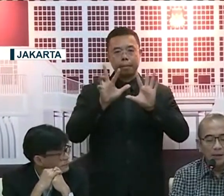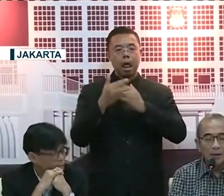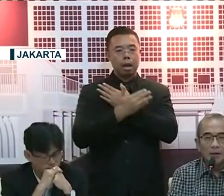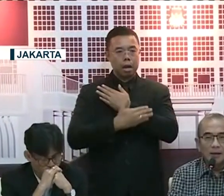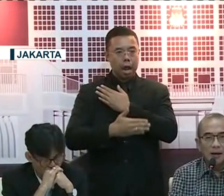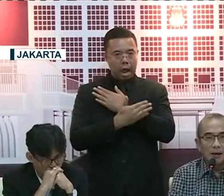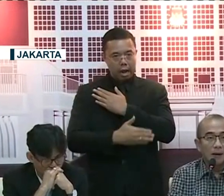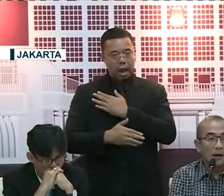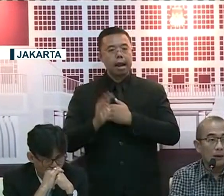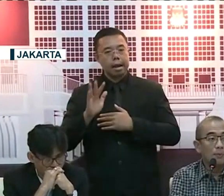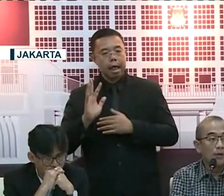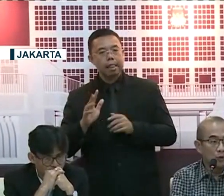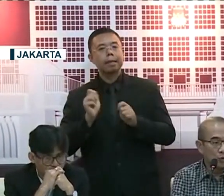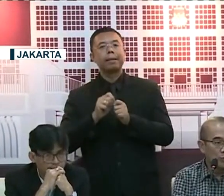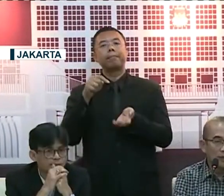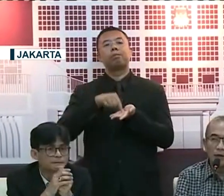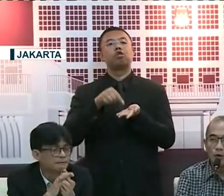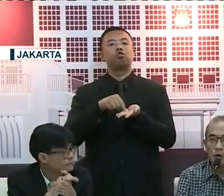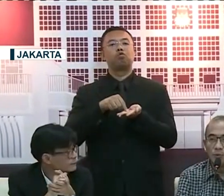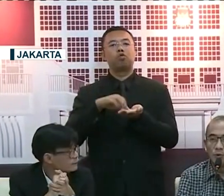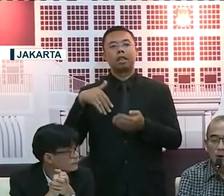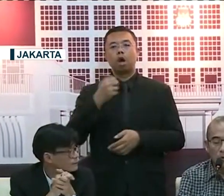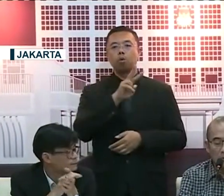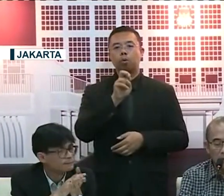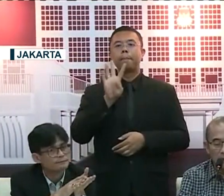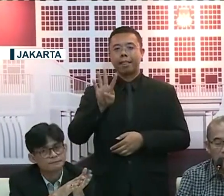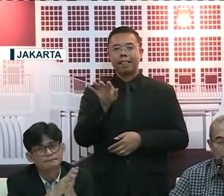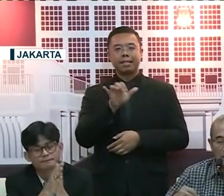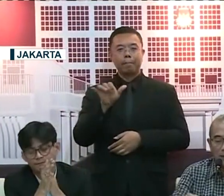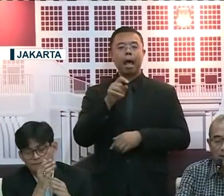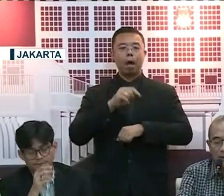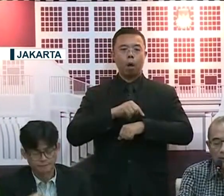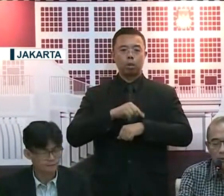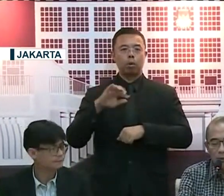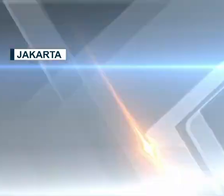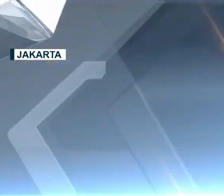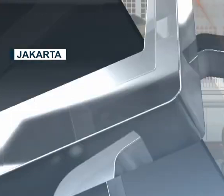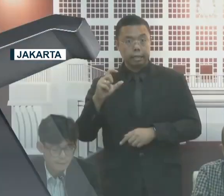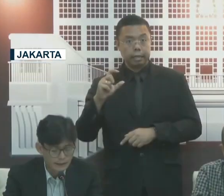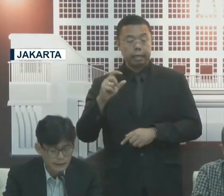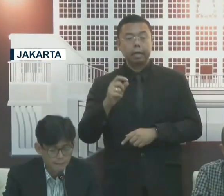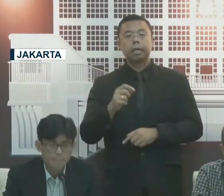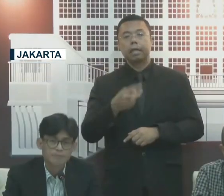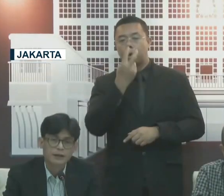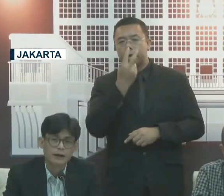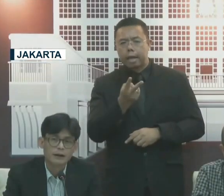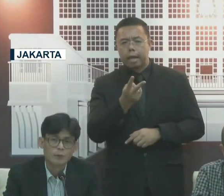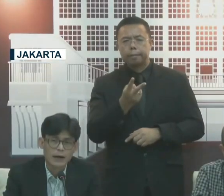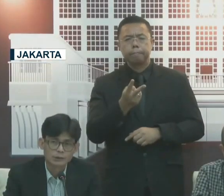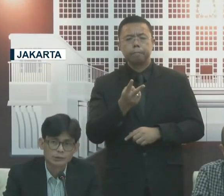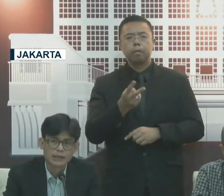2019 yang akan menggelar pemilu di tahun 2024 dan secara prinsip